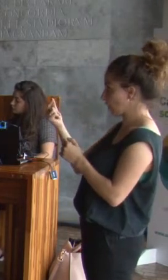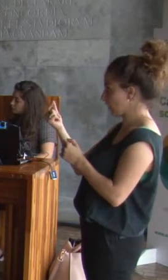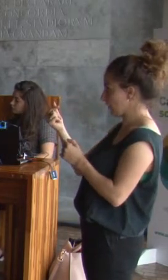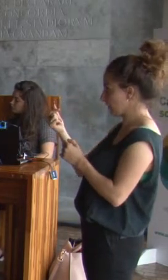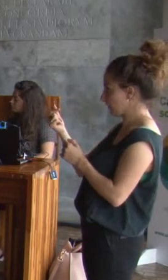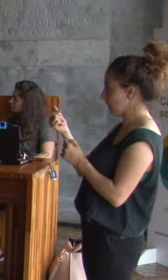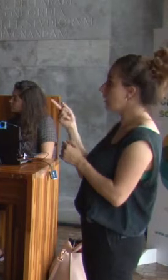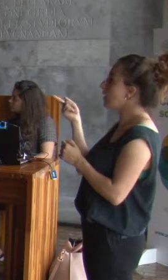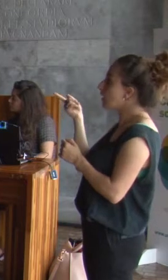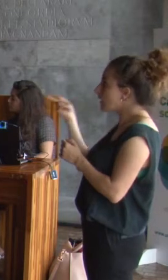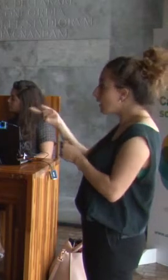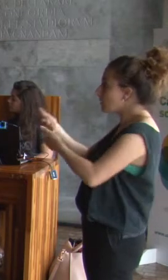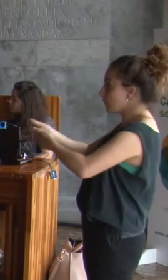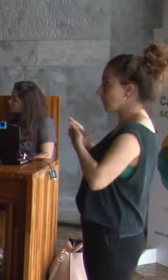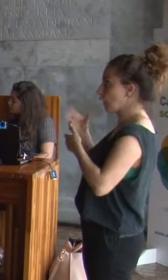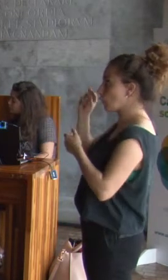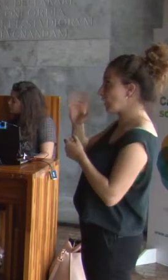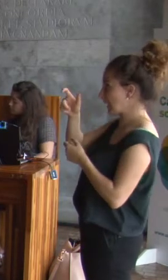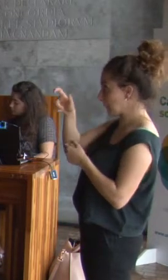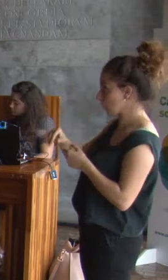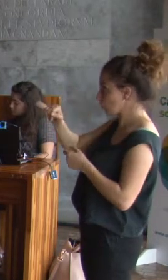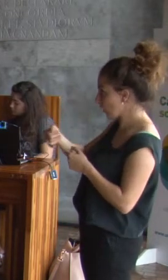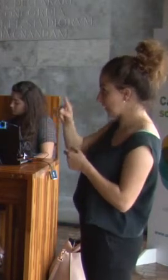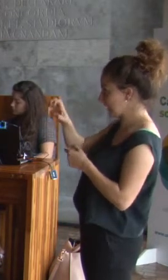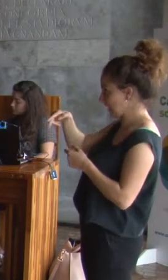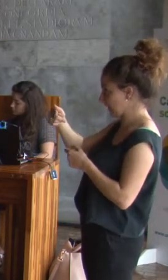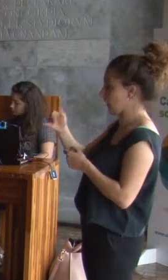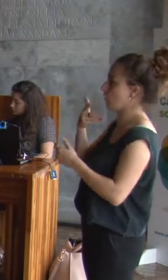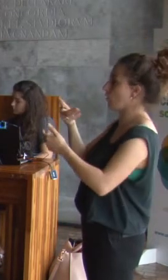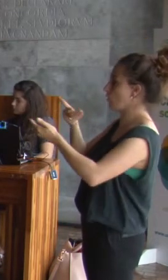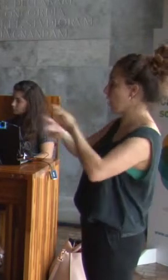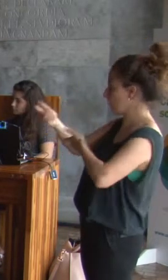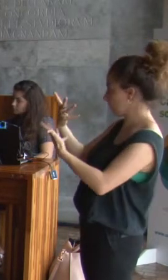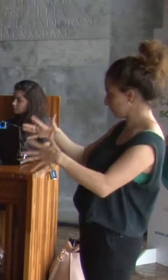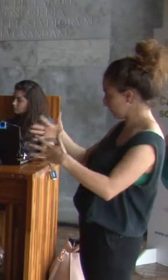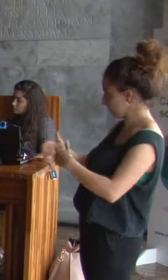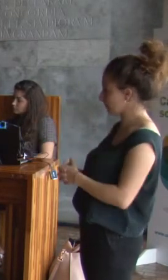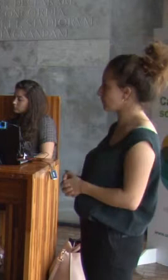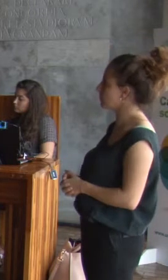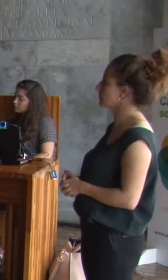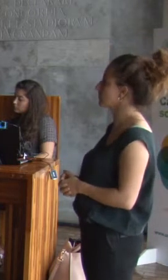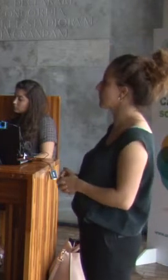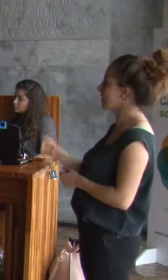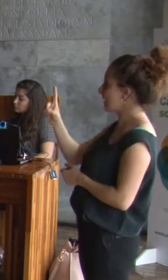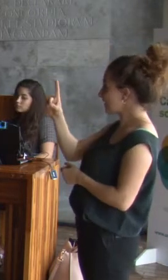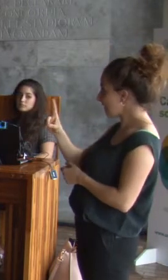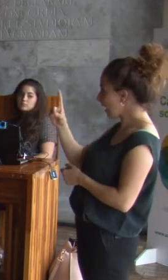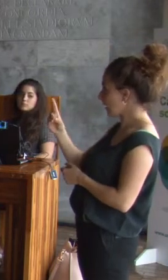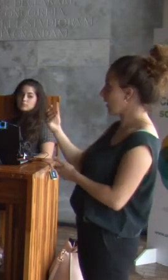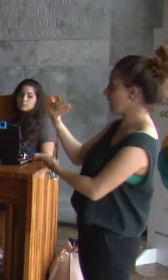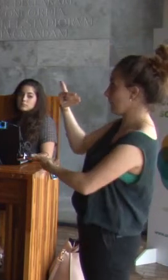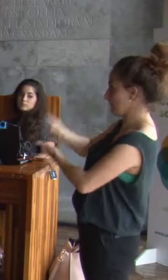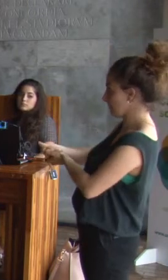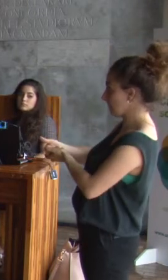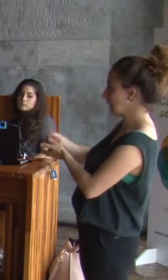E Daria mi ha fatto conoscere Jonathan Zenti, il regista con cui ho collaborato. Daria mi ha proposto di scrivere